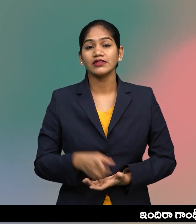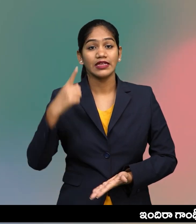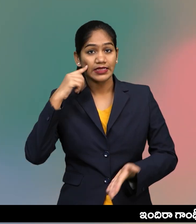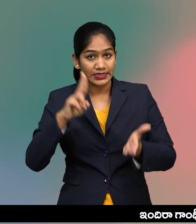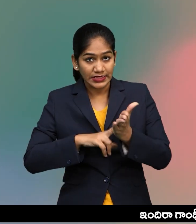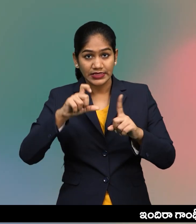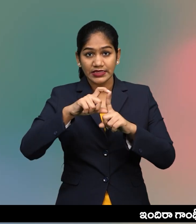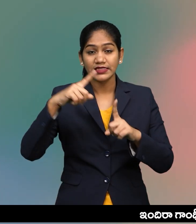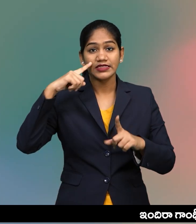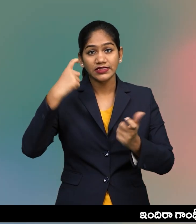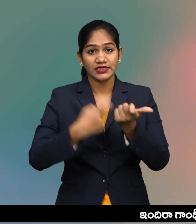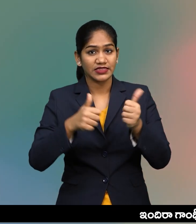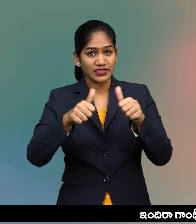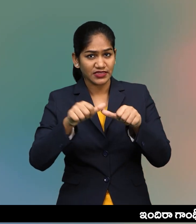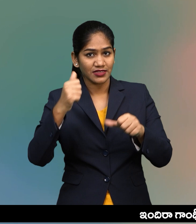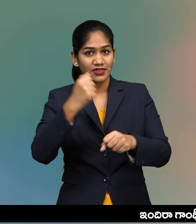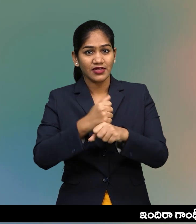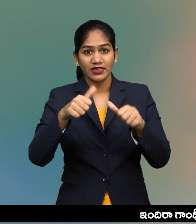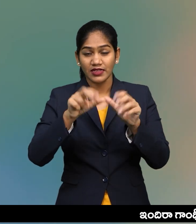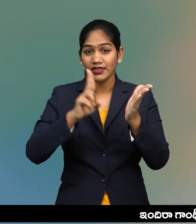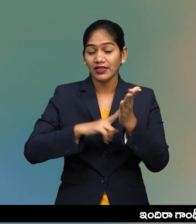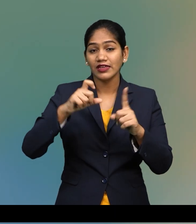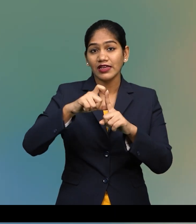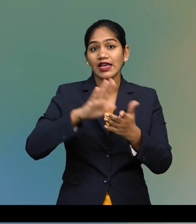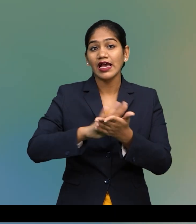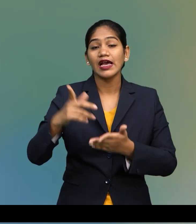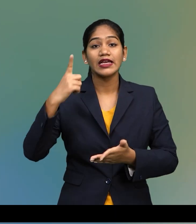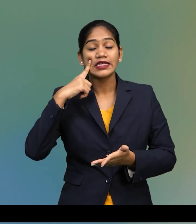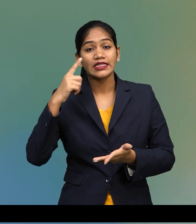ఇందిరాగాంధీ అంతర్జాతీయ విమానాశ్రయం ఢిల్లీలో